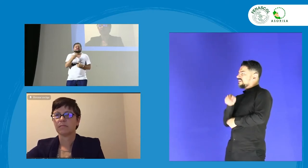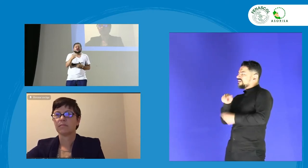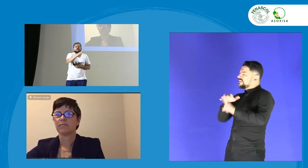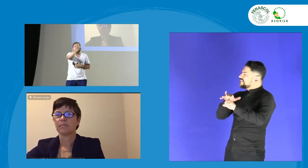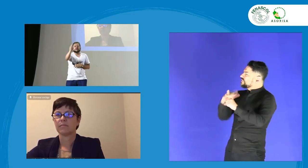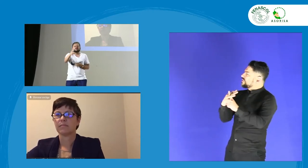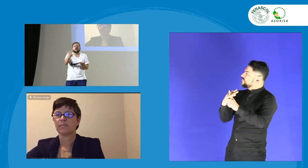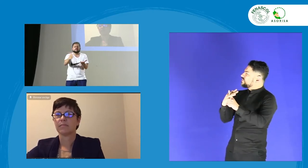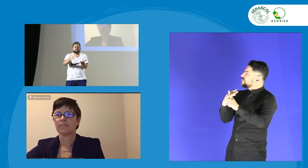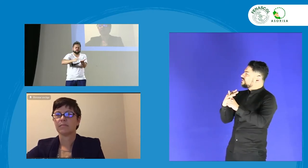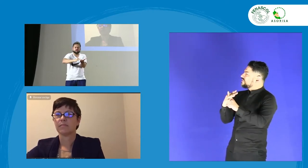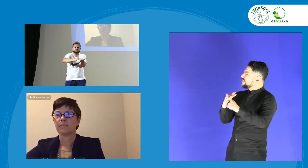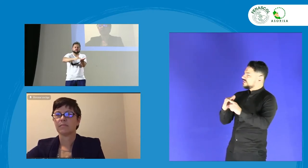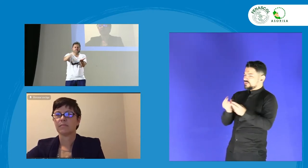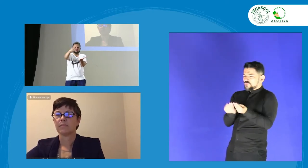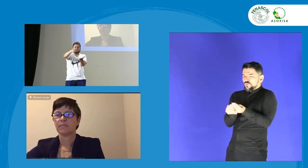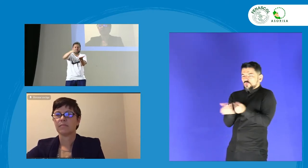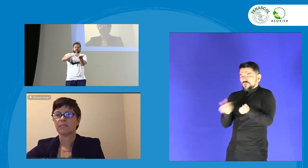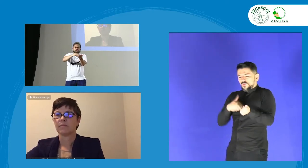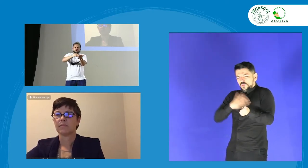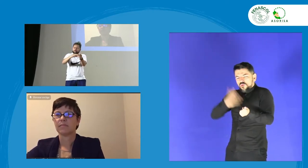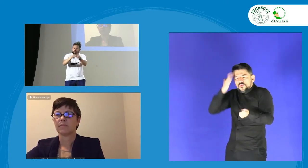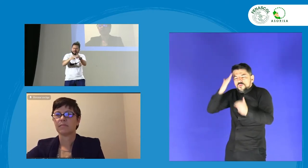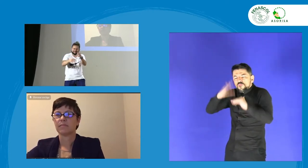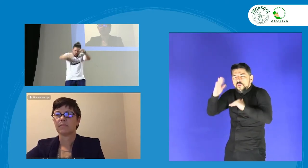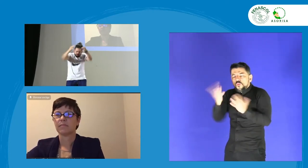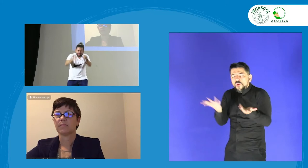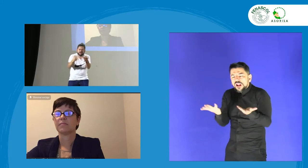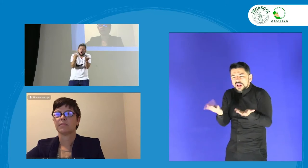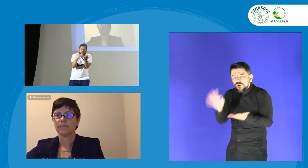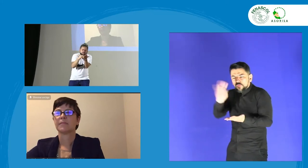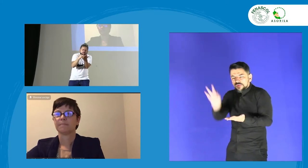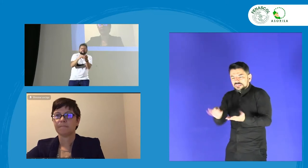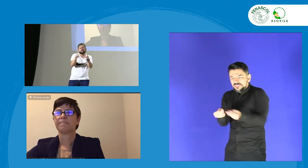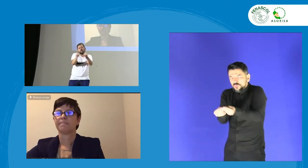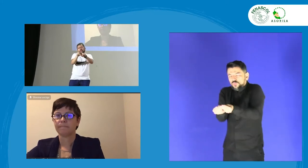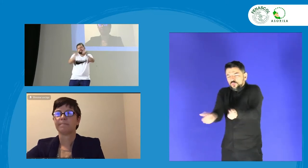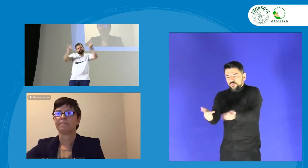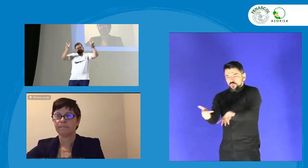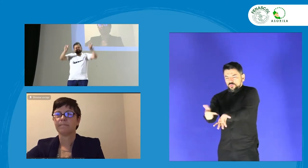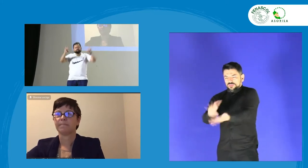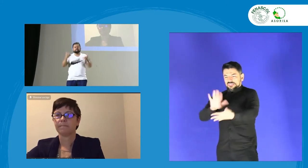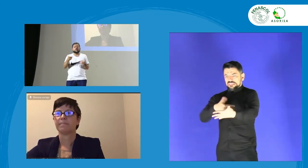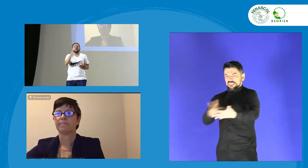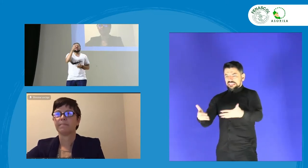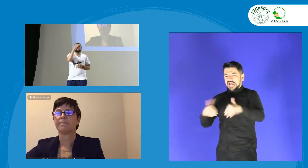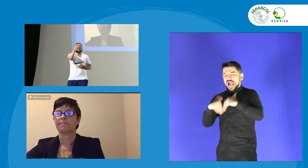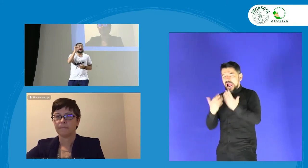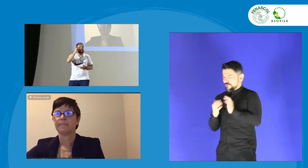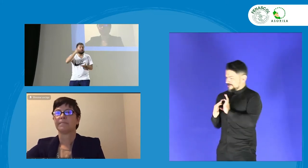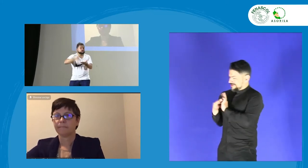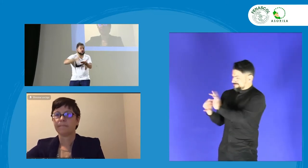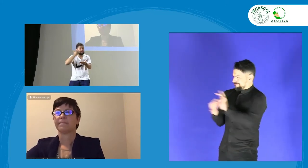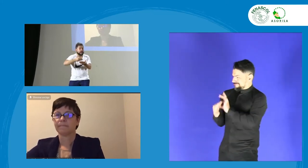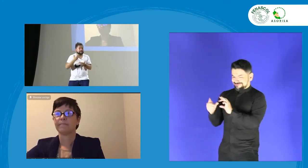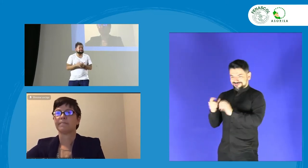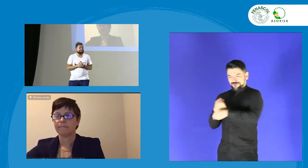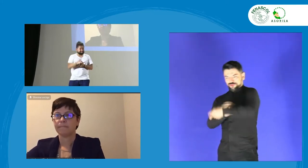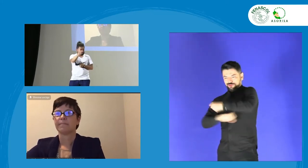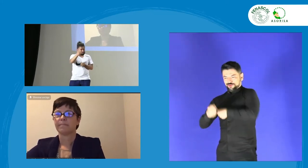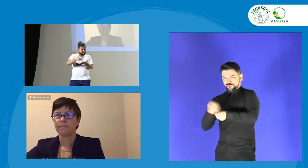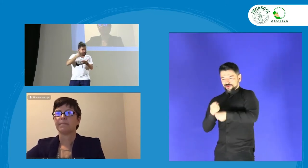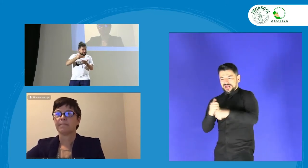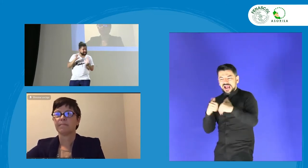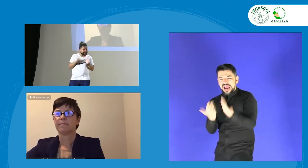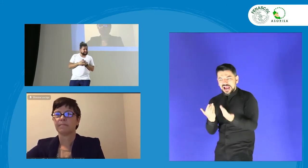pasado así a través del tiempo, ¿qué solución puede haber para esto? ¿Qué se puede solucionar? Porque es